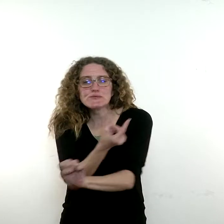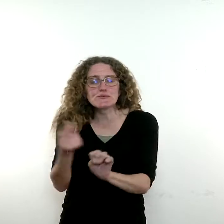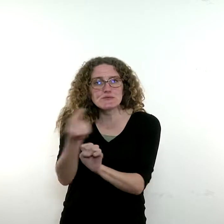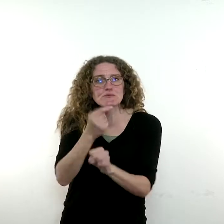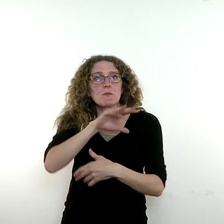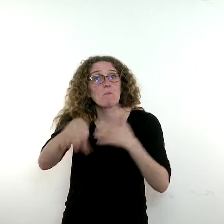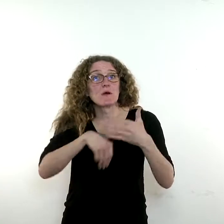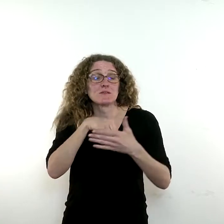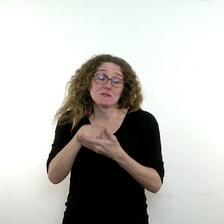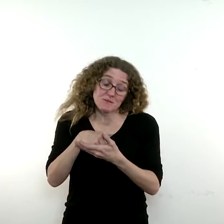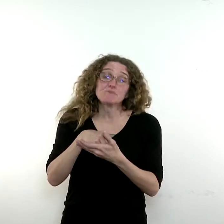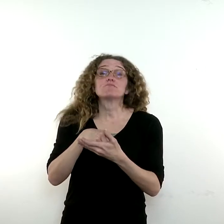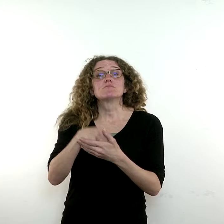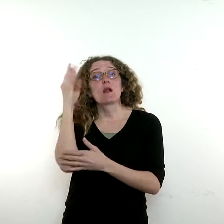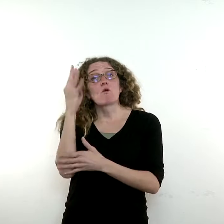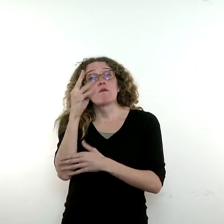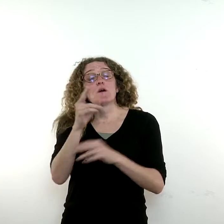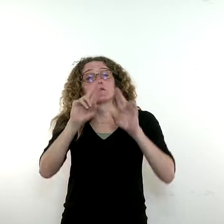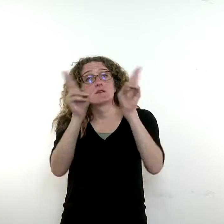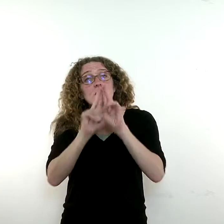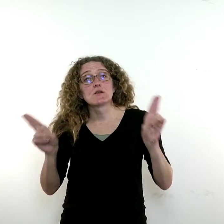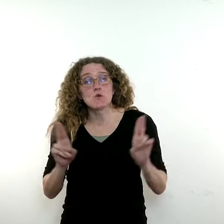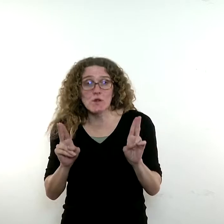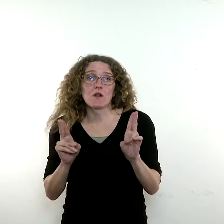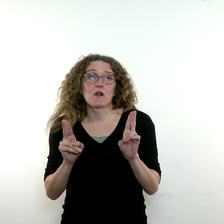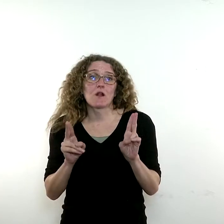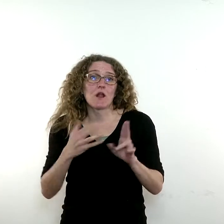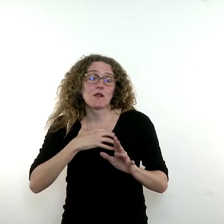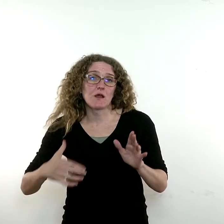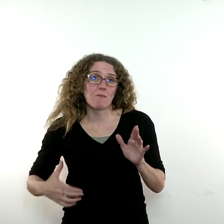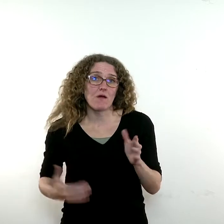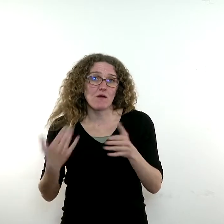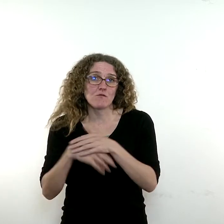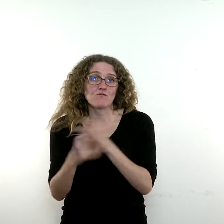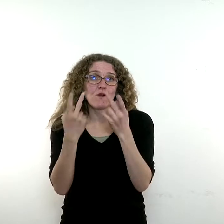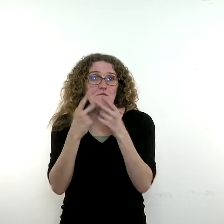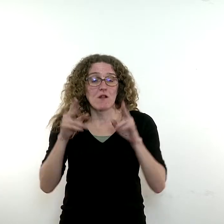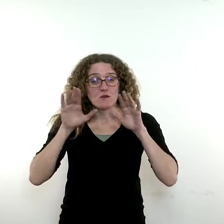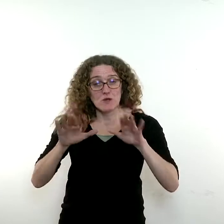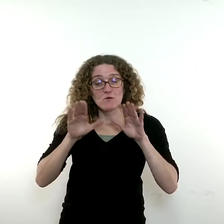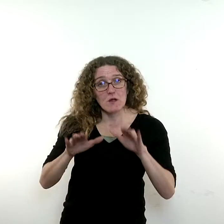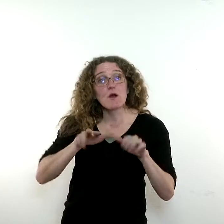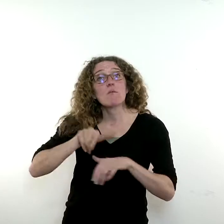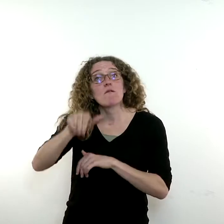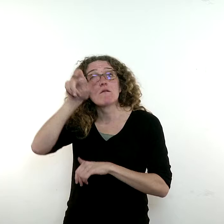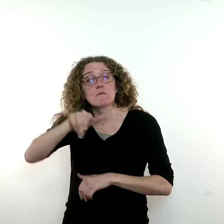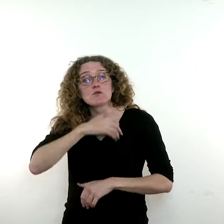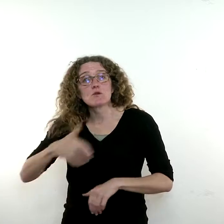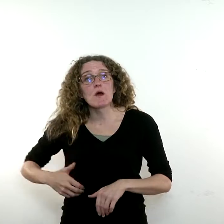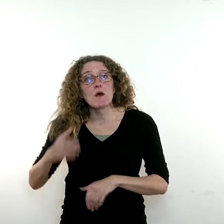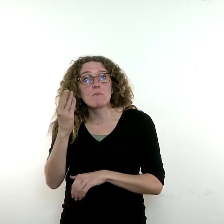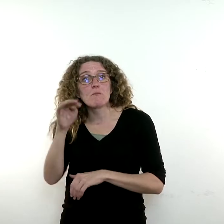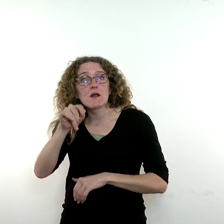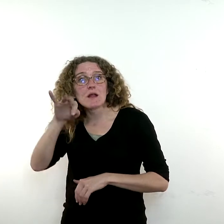internationale des maires à Jérusalem de 24 au 28 février et rencontre avec le maire de Bethléem, mission à